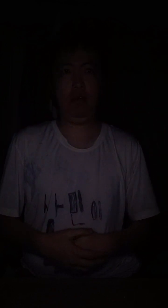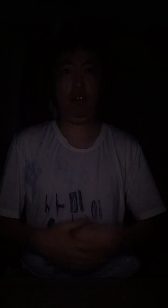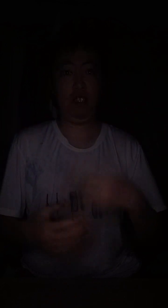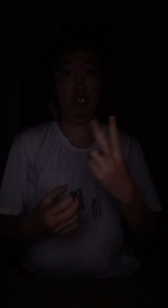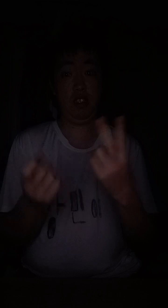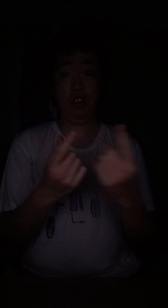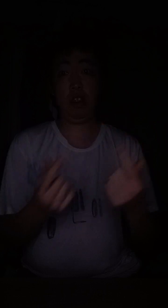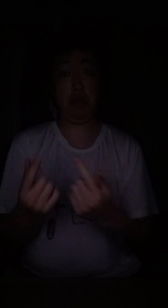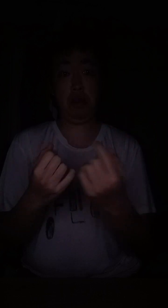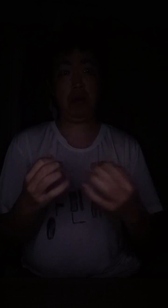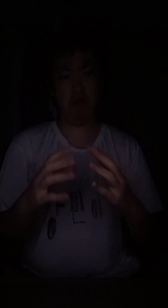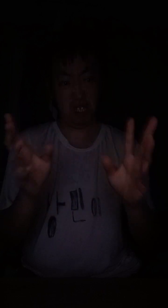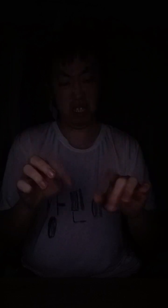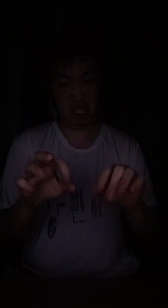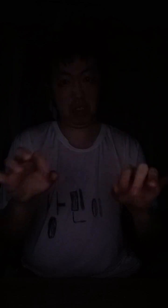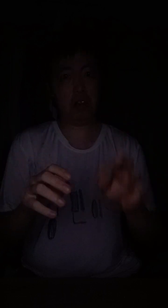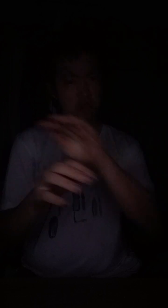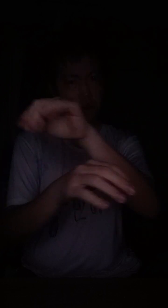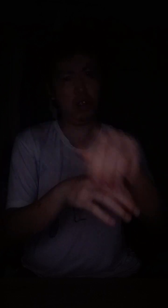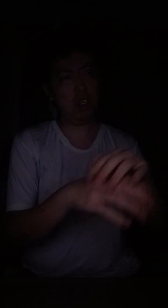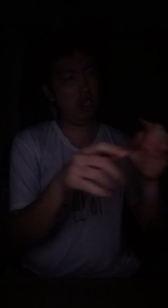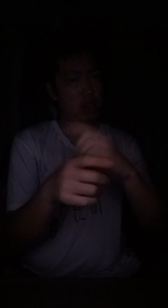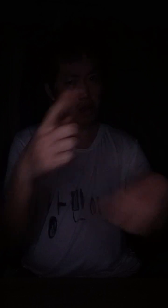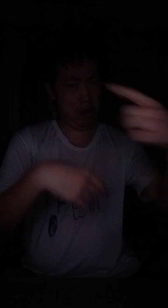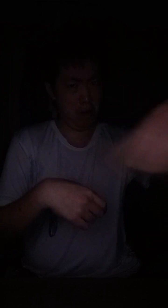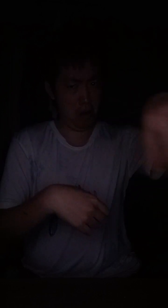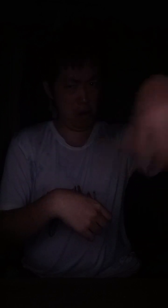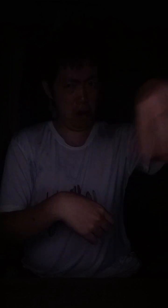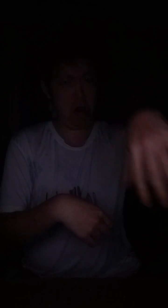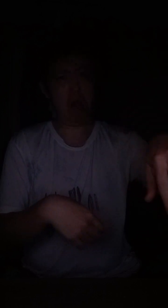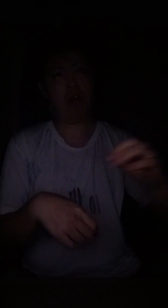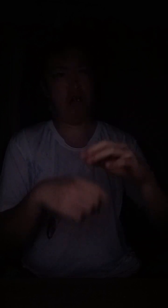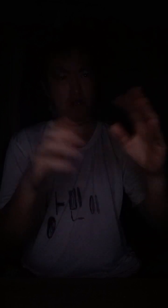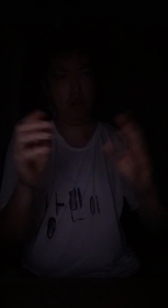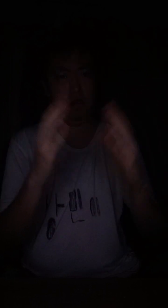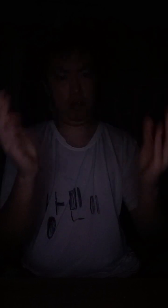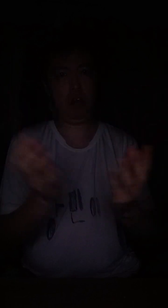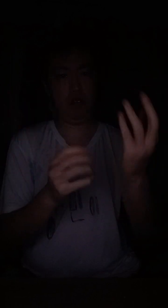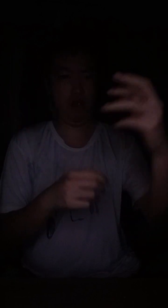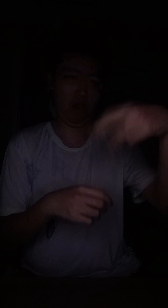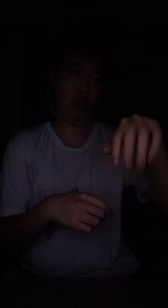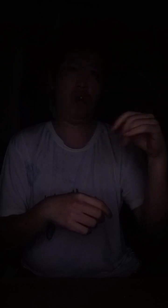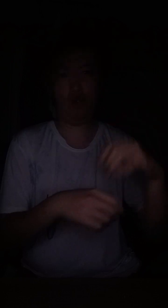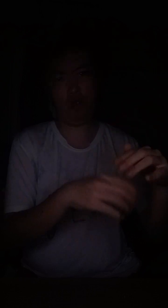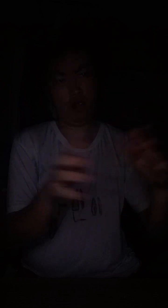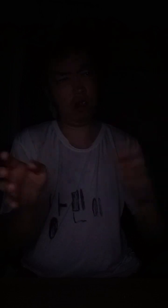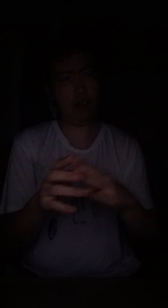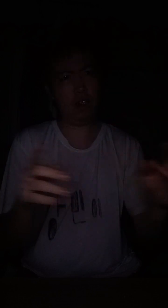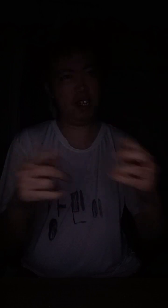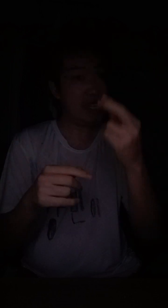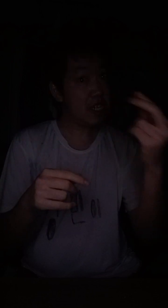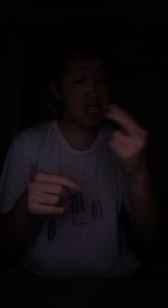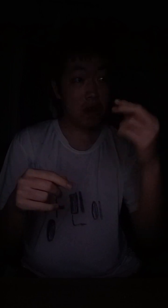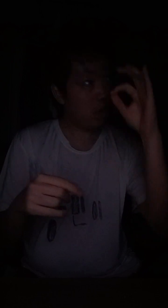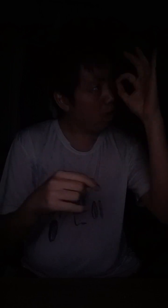20대 남성이 PC방 안으로 들어가 한 바퀴를 돌며 주변을 둘러본 뒤 한 여성 가까이에 앉아 힐끔힐끔 쳐다보다